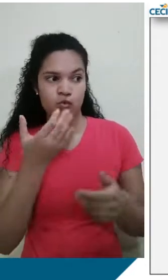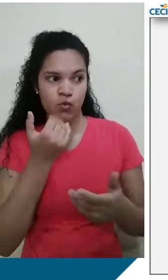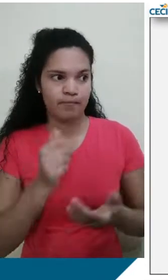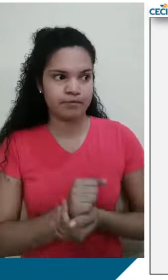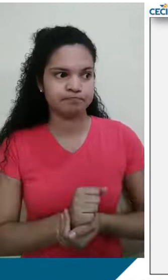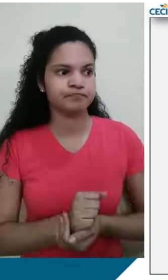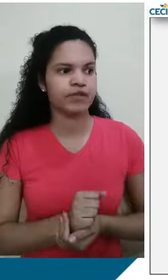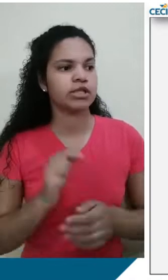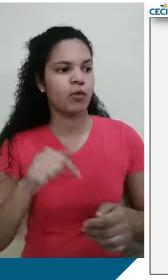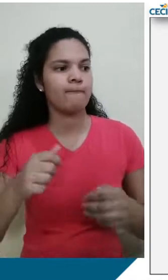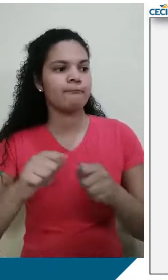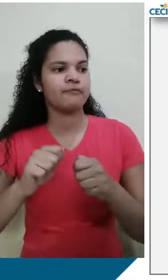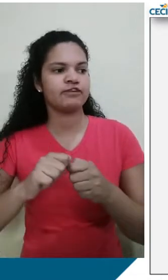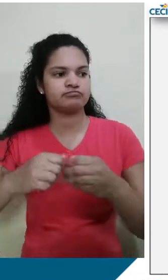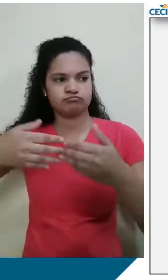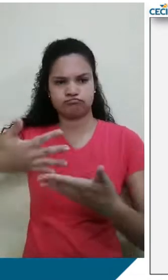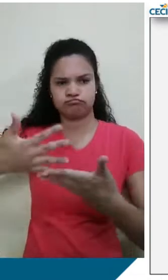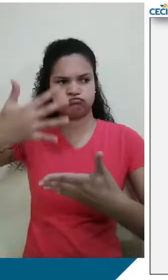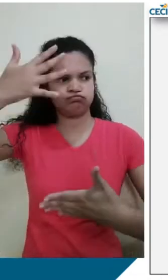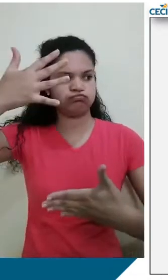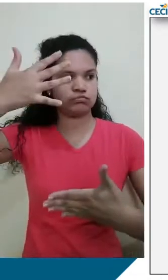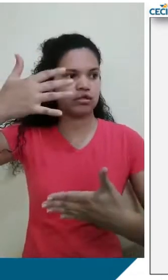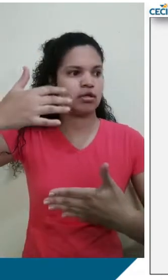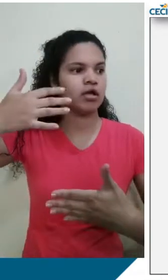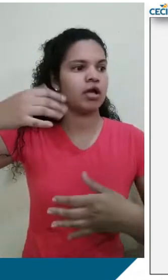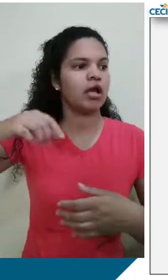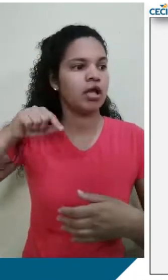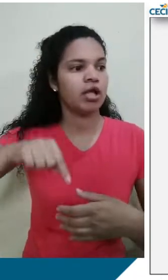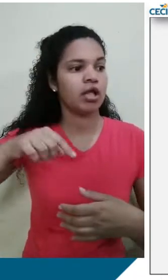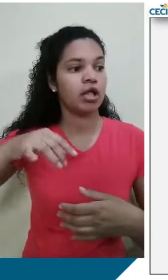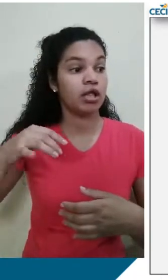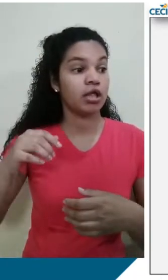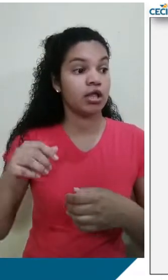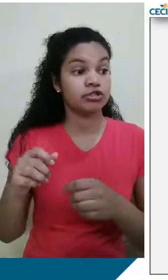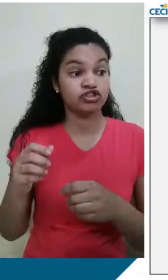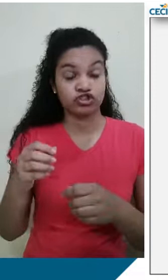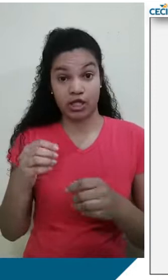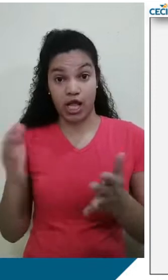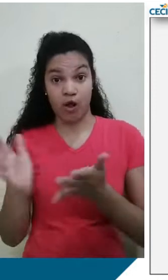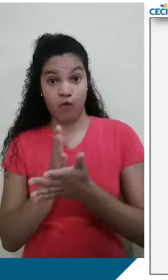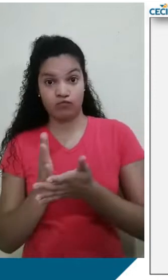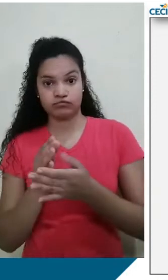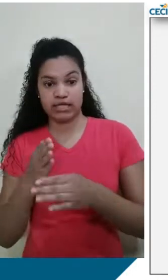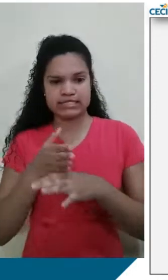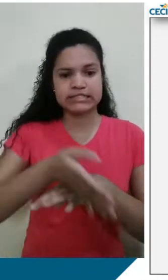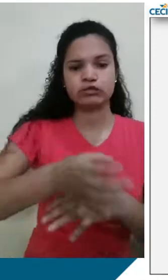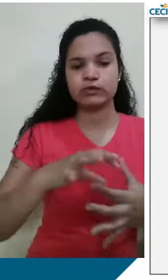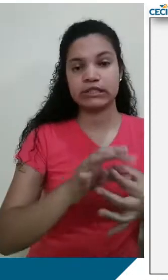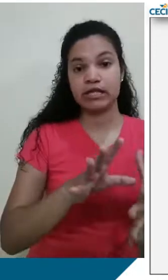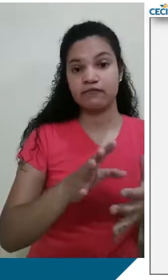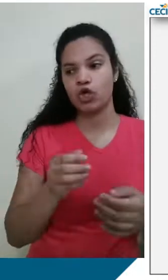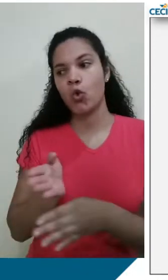dos peixes ao alimento, e comparou o resultado com uma área adjacente na qual os peixes tinham acesso livre.